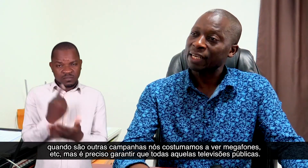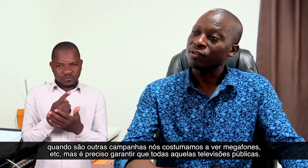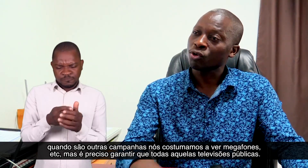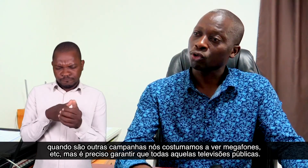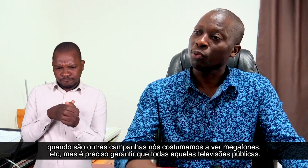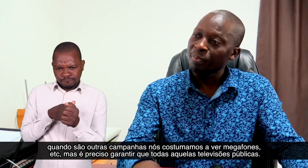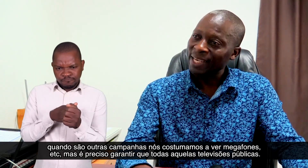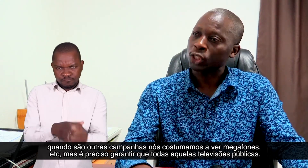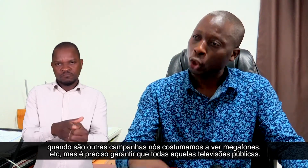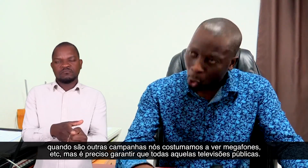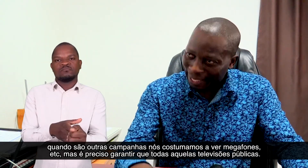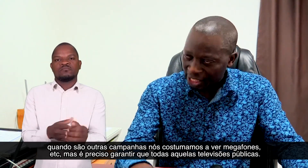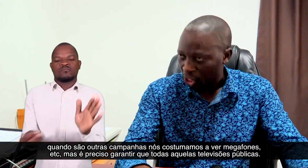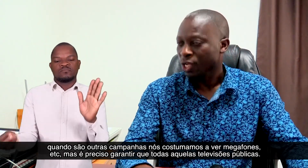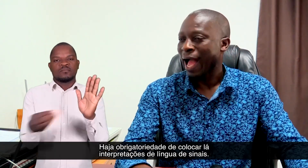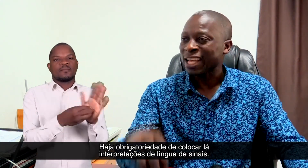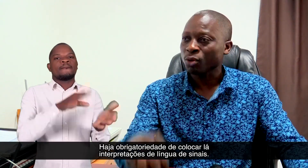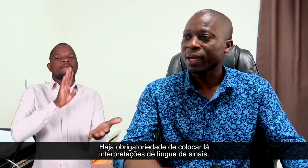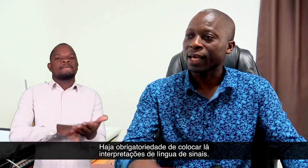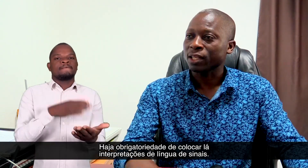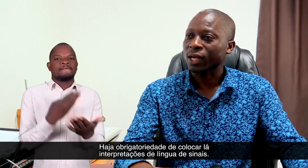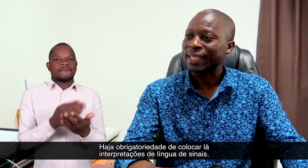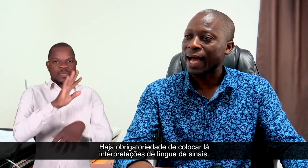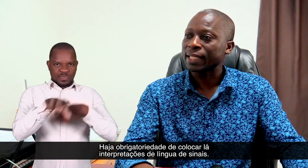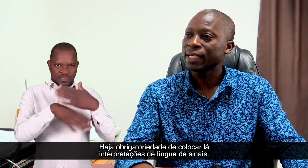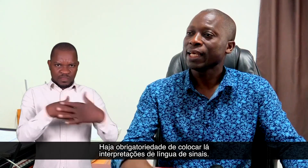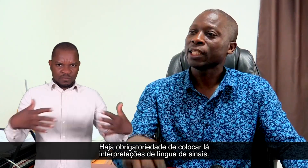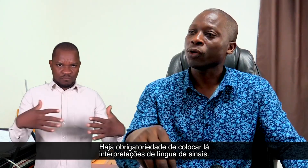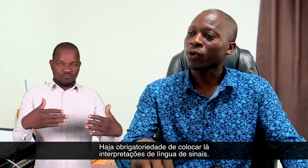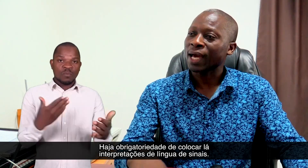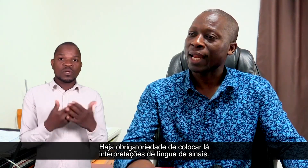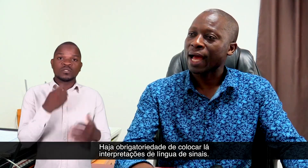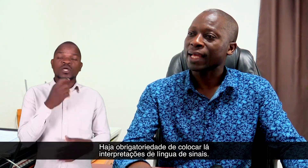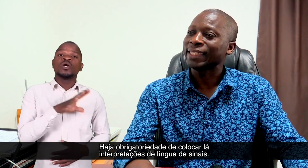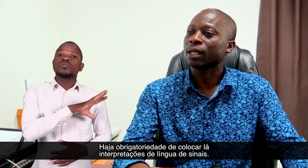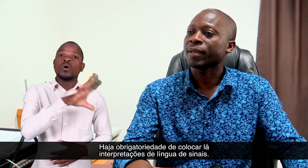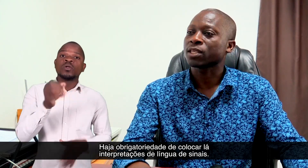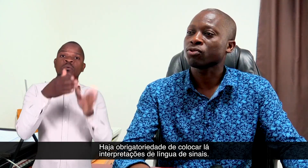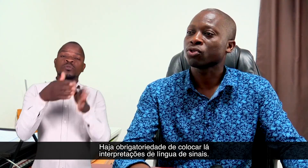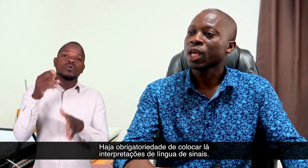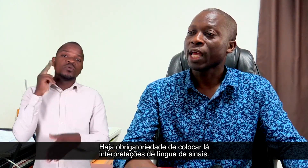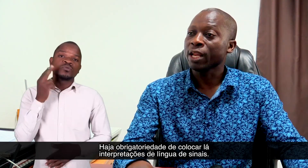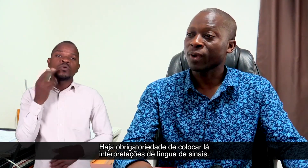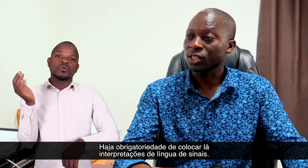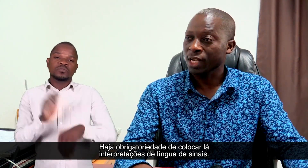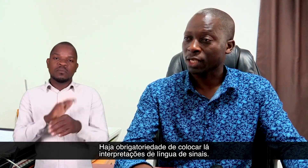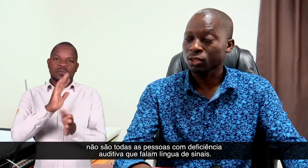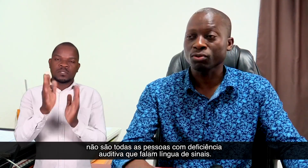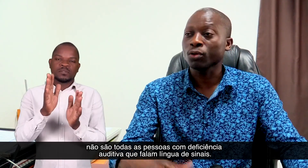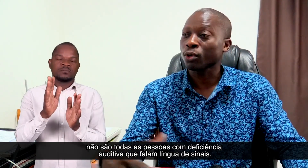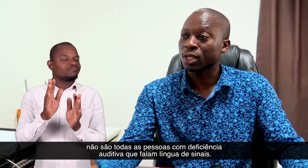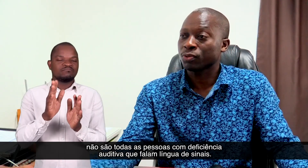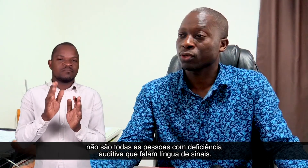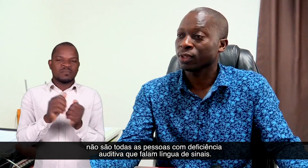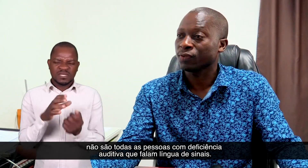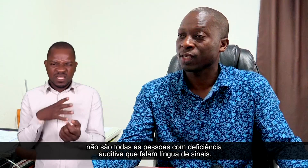aquelas televisões públicas, todas, haja obrigatoriedade de colocar lá interpretações em língua de sinais. Não